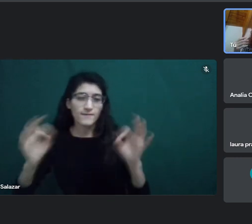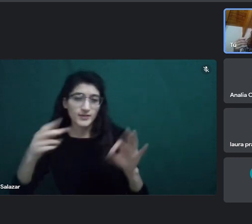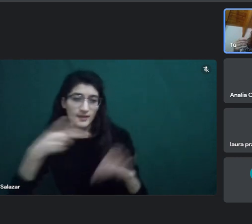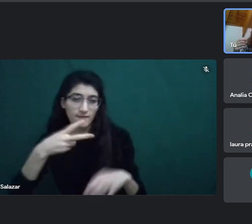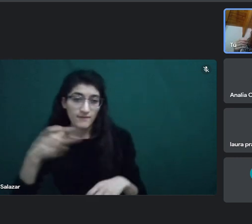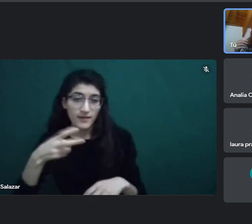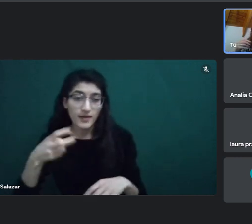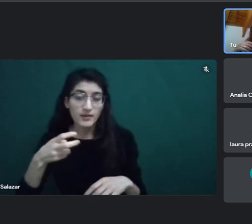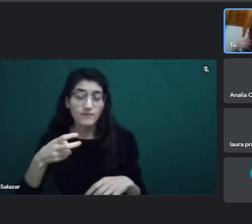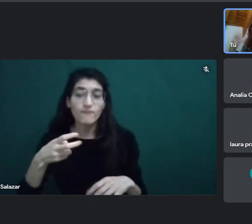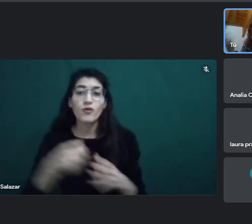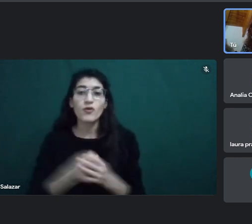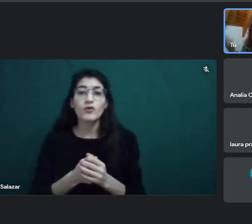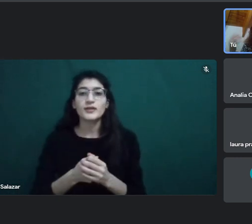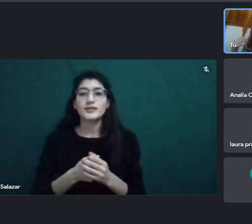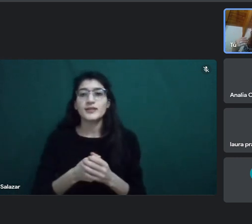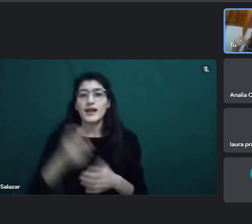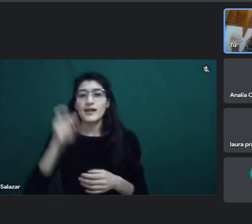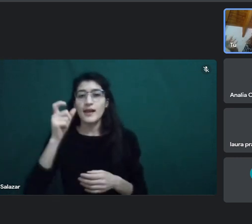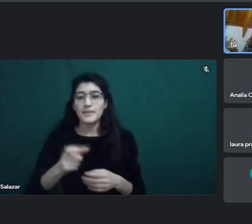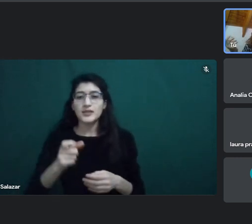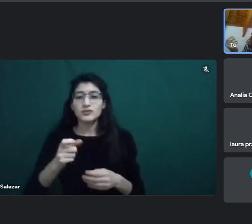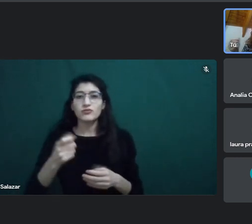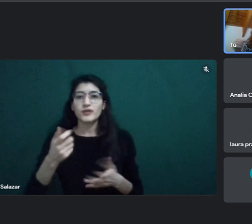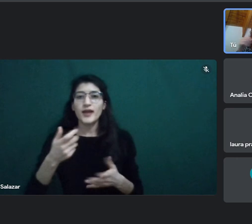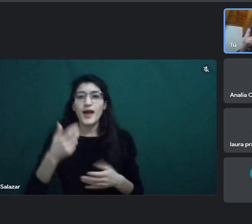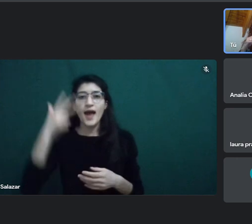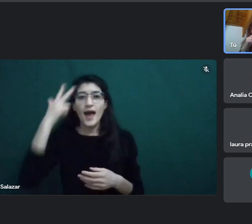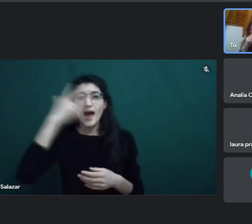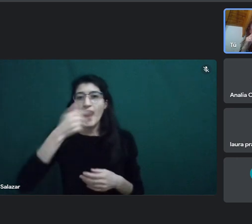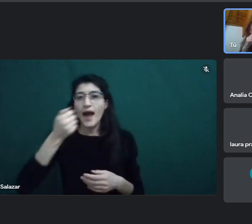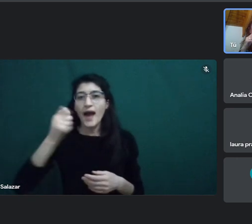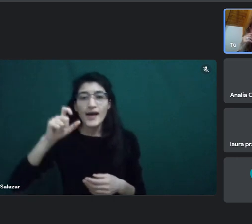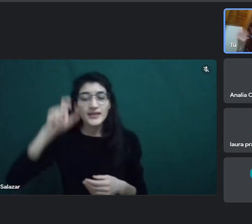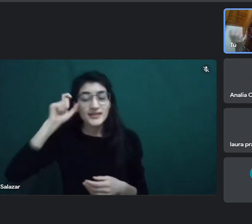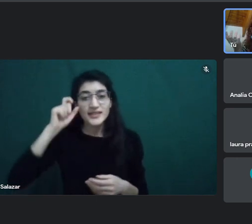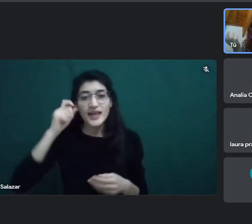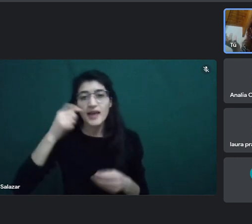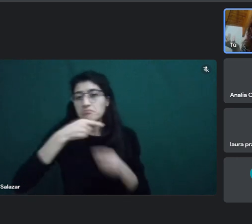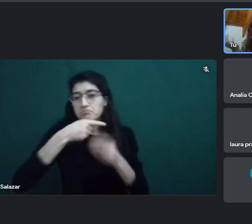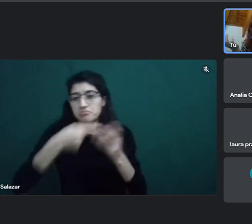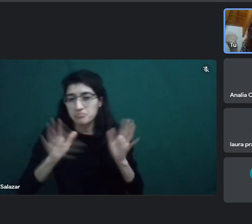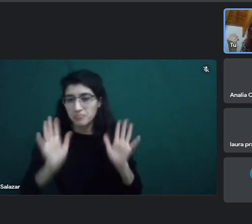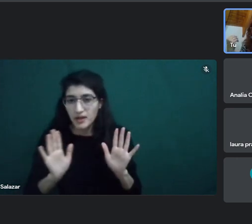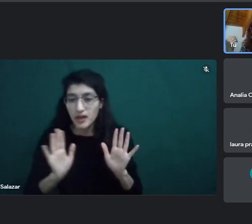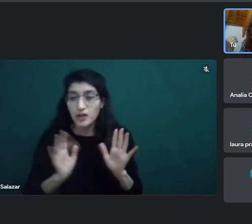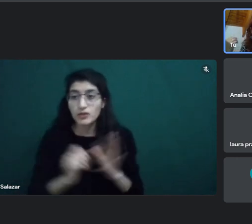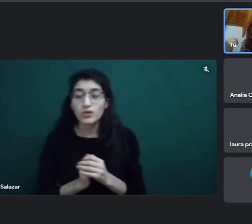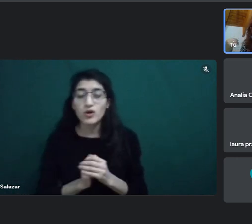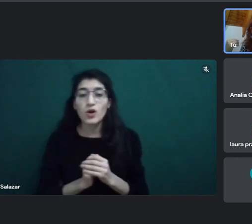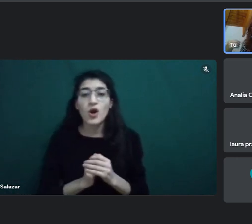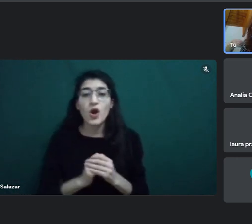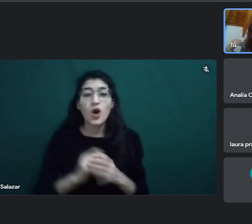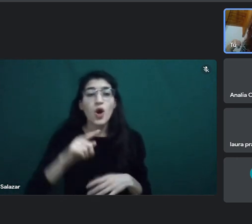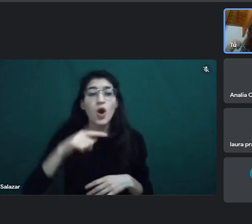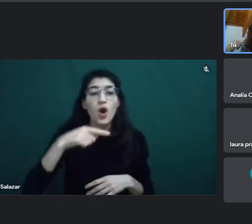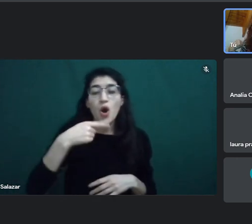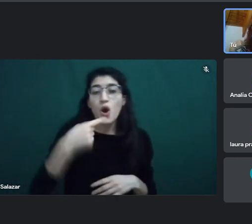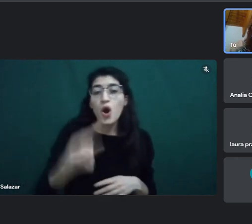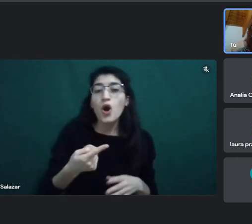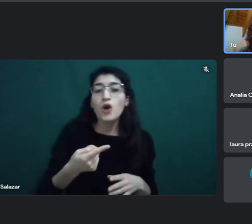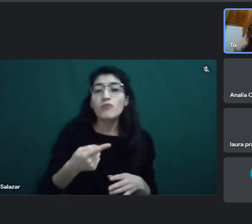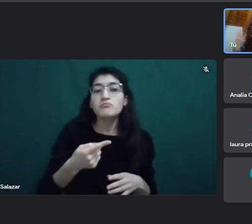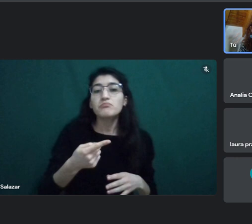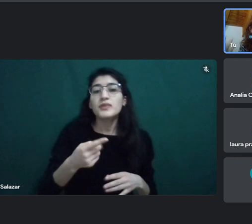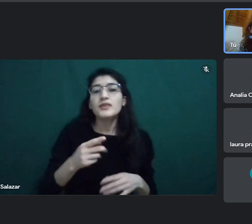algo, o están haciendo algo, o podía ser después de una coma, ¿sí? Que tendría que ser